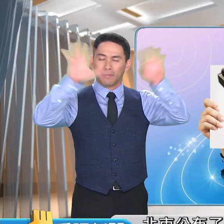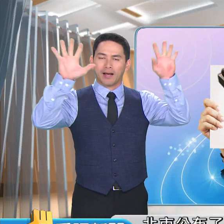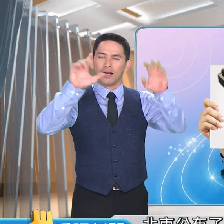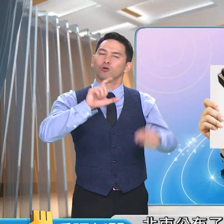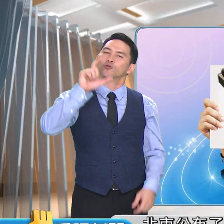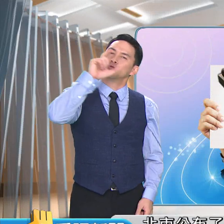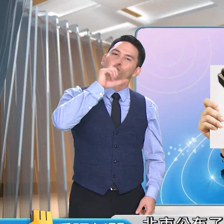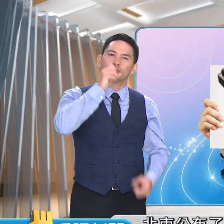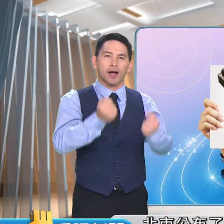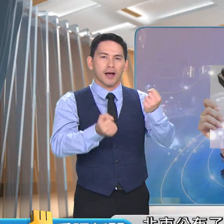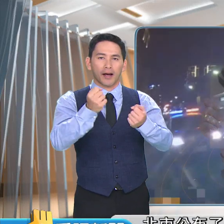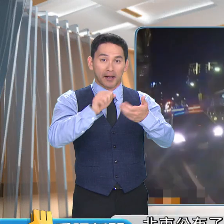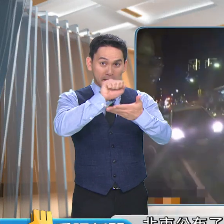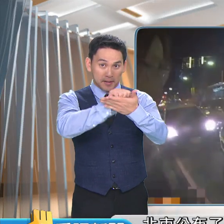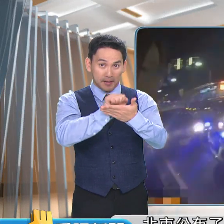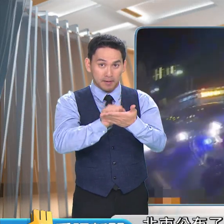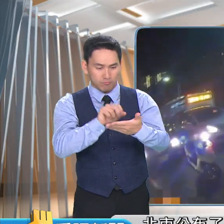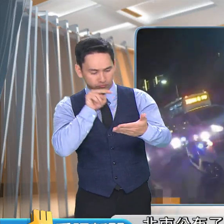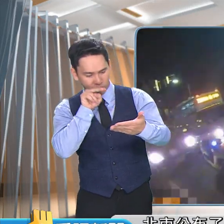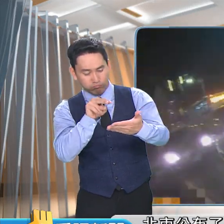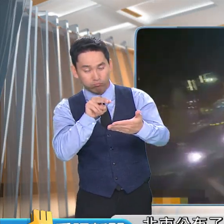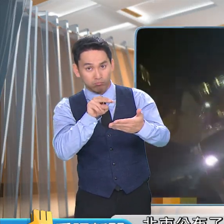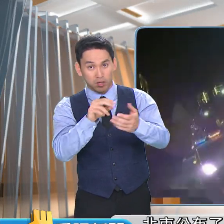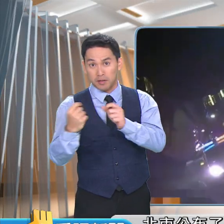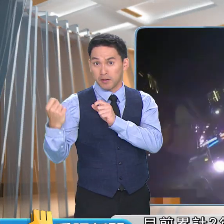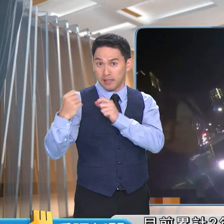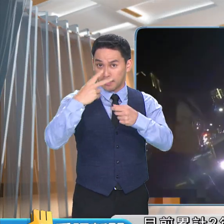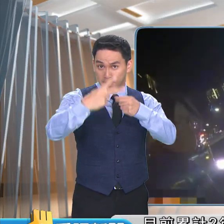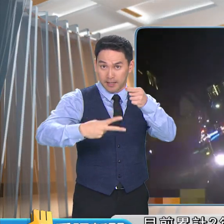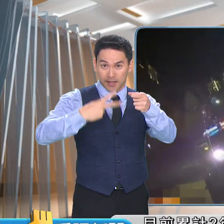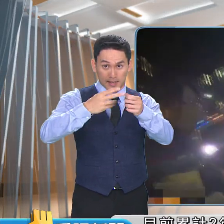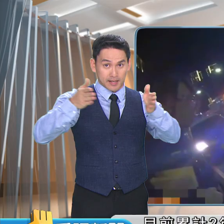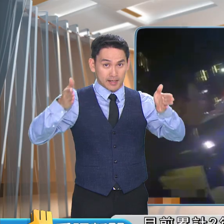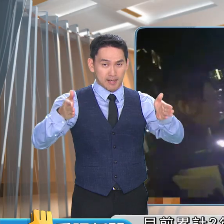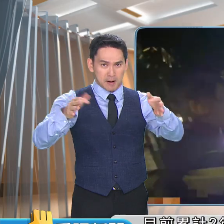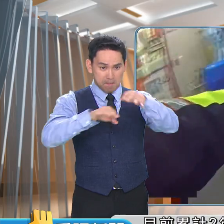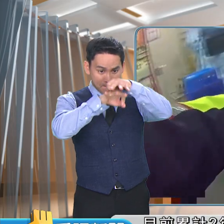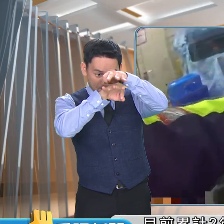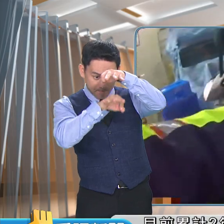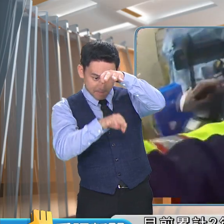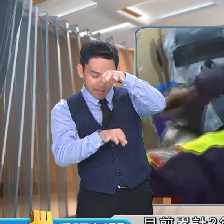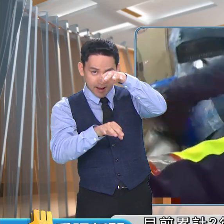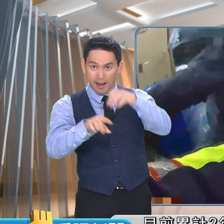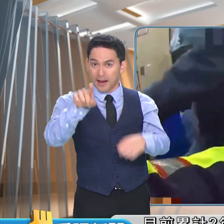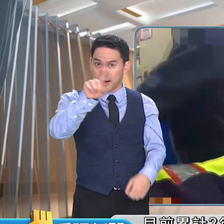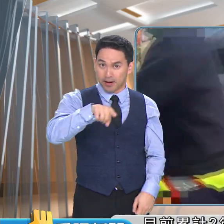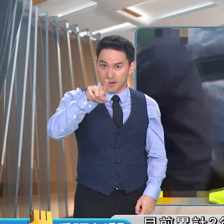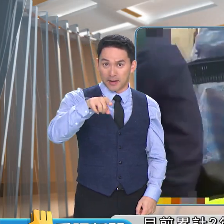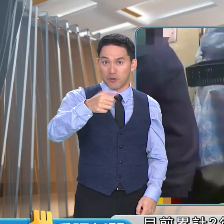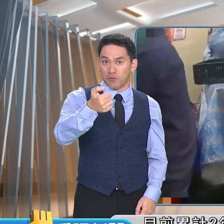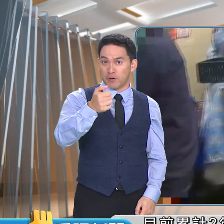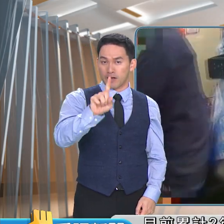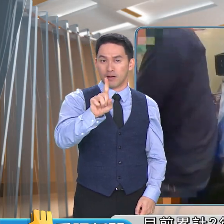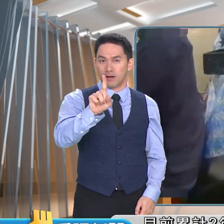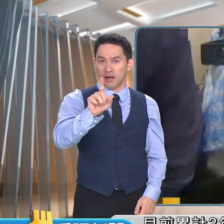北市公布了酒驾累犯资料，目前累计两年来已经有1051人